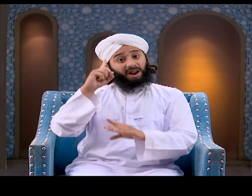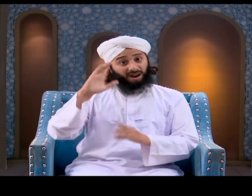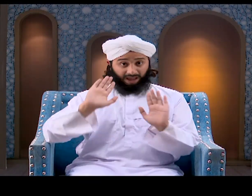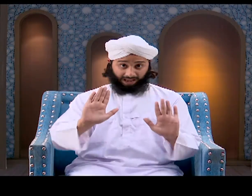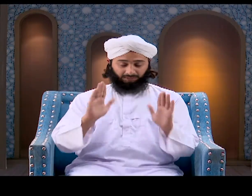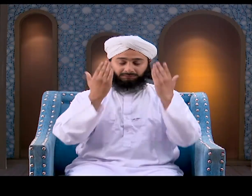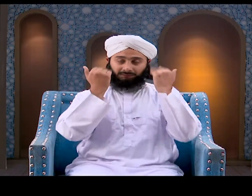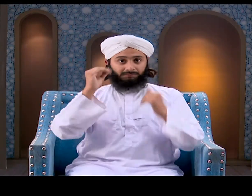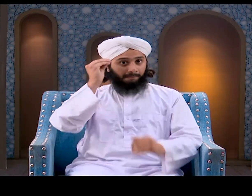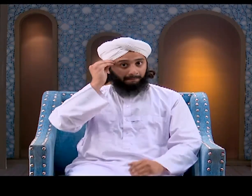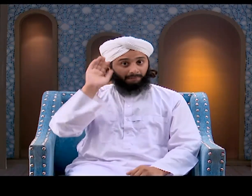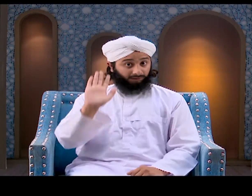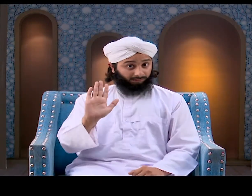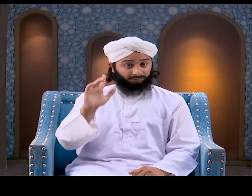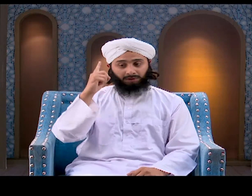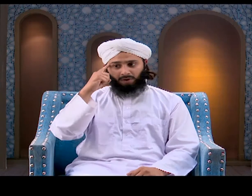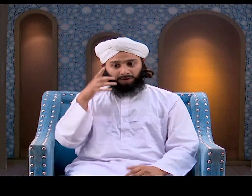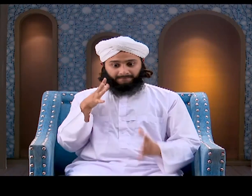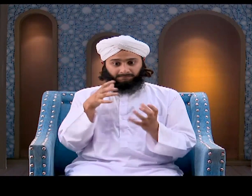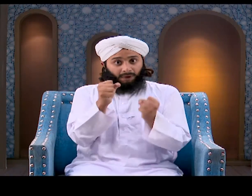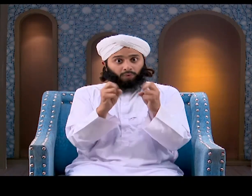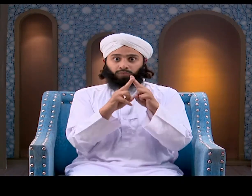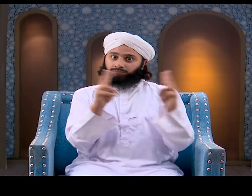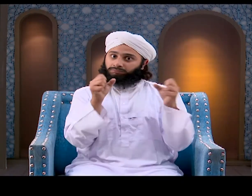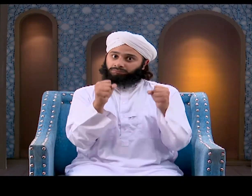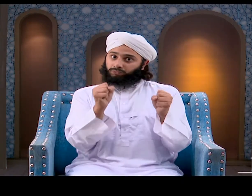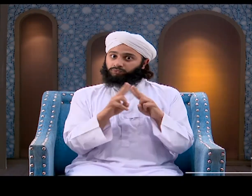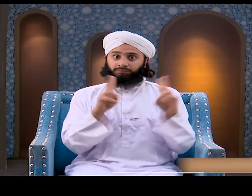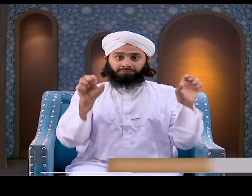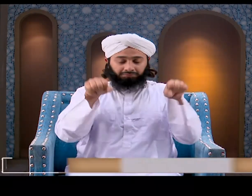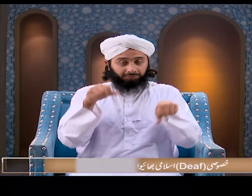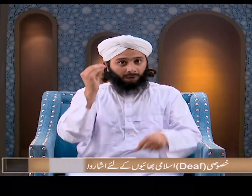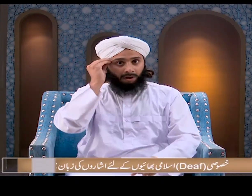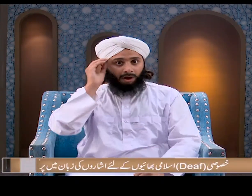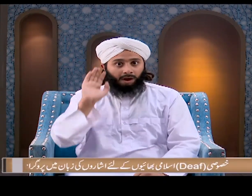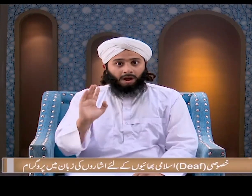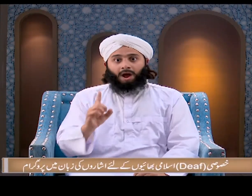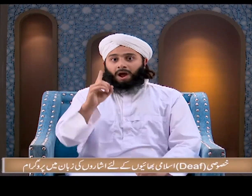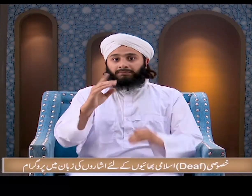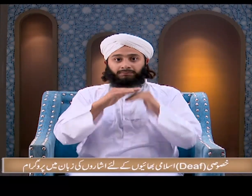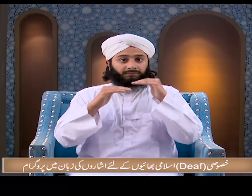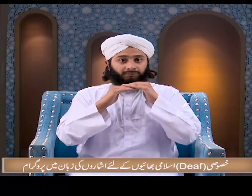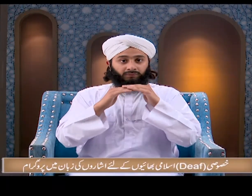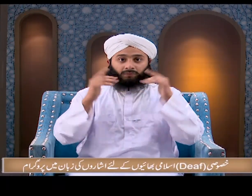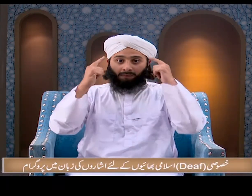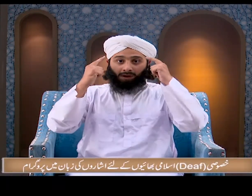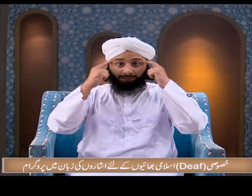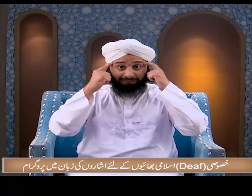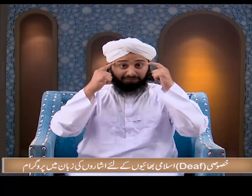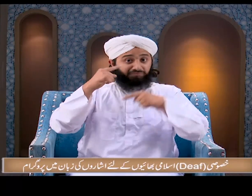مگر یاد رکھیے اللہ پاک کی پکڑ بھی بہت سخت ہے۔ ہاں ہاں، یہ فرمان بھی اللہ رحمان الرحیم ہی کا ہے کہ اللہ